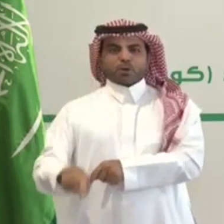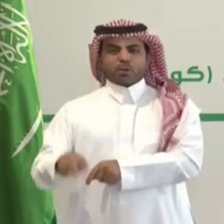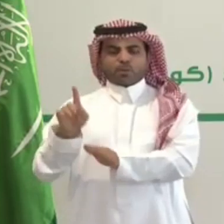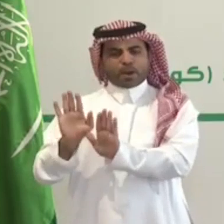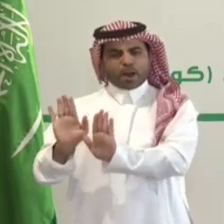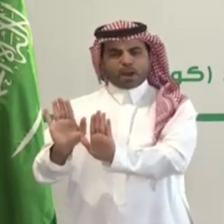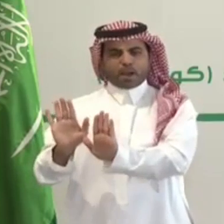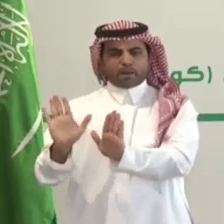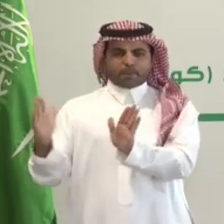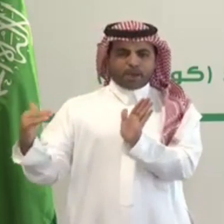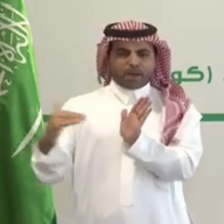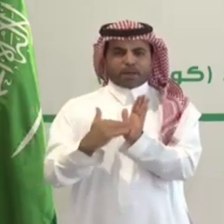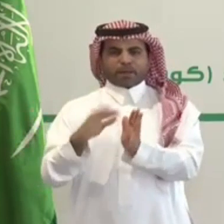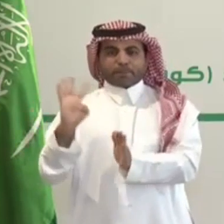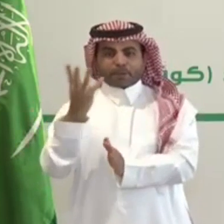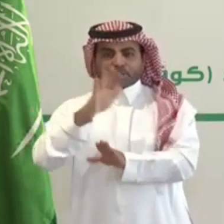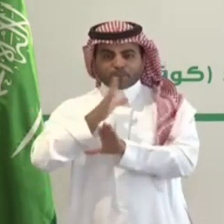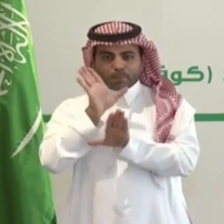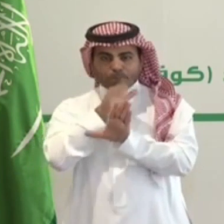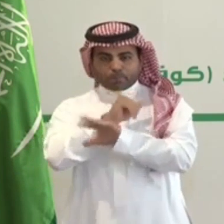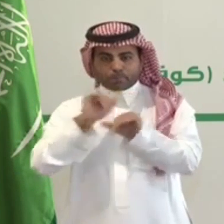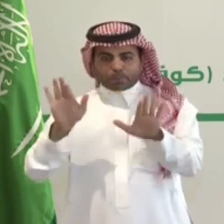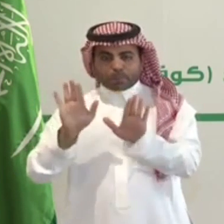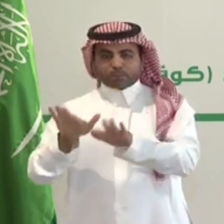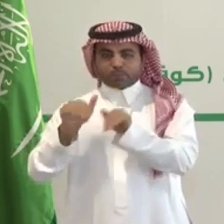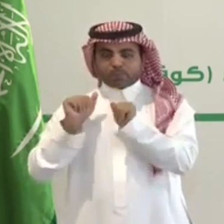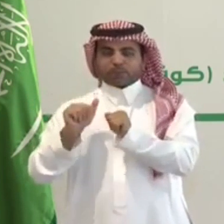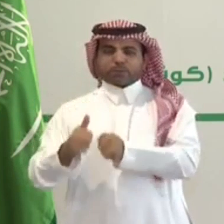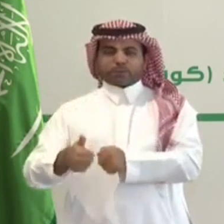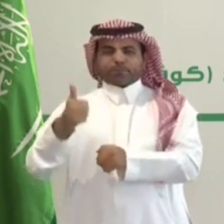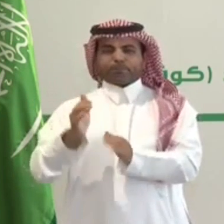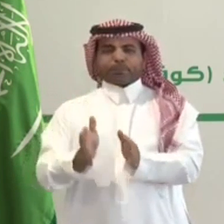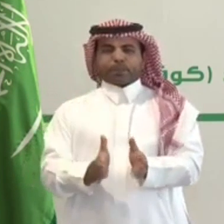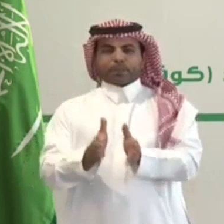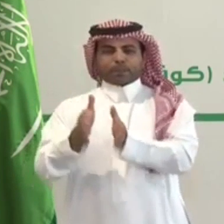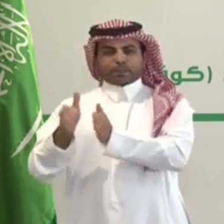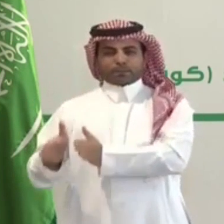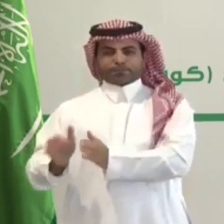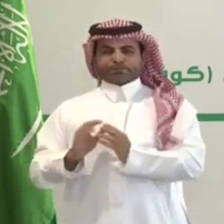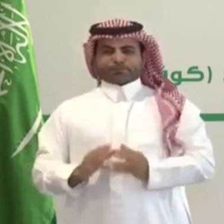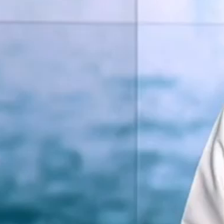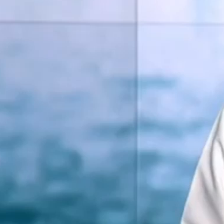حتى انتهاء الفترة بشكل كامل وبالتزام كامل.